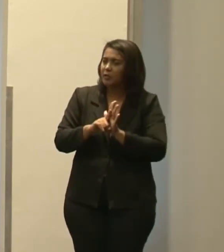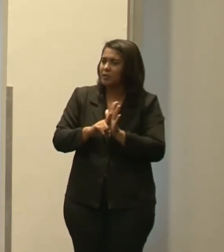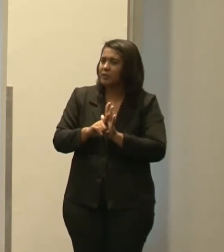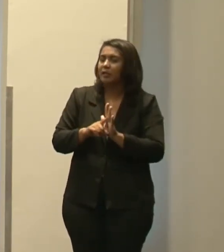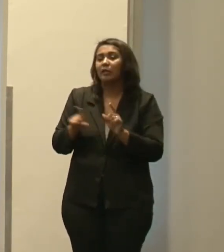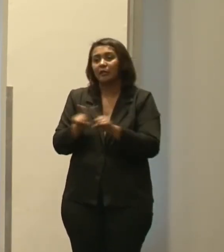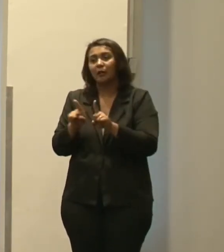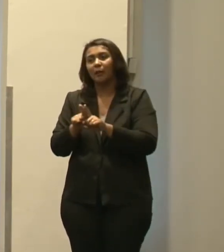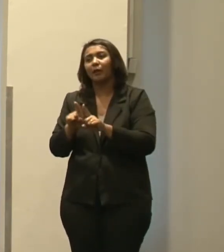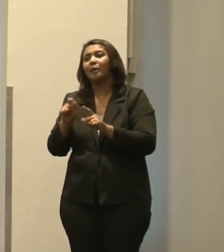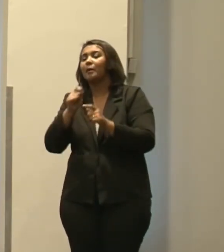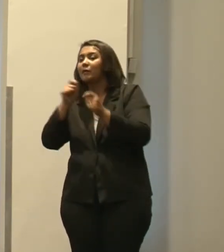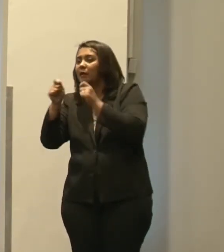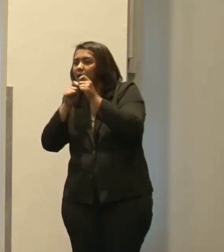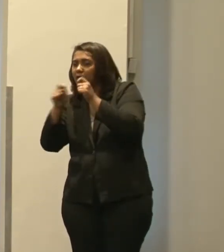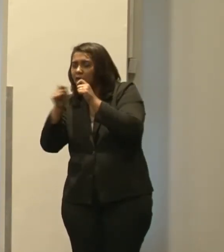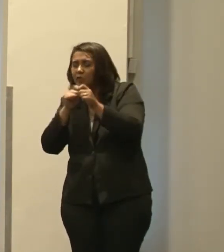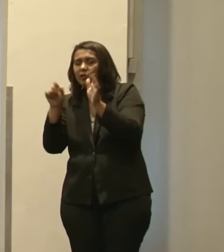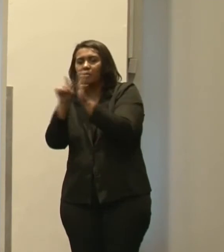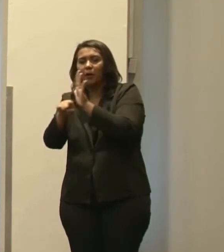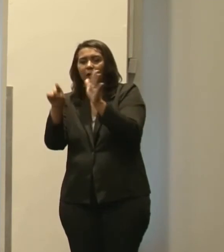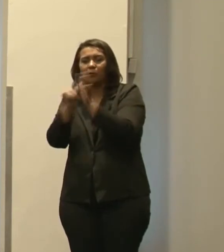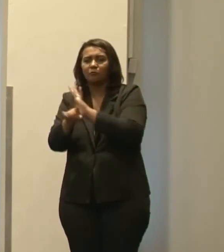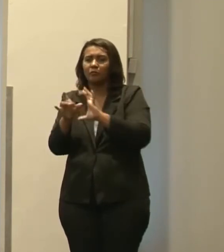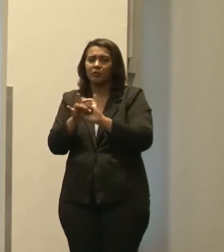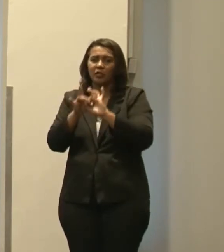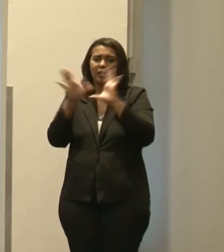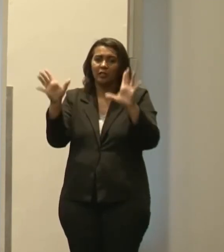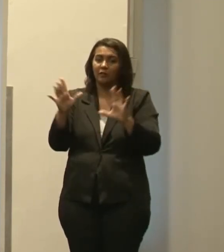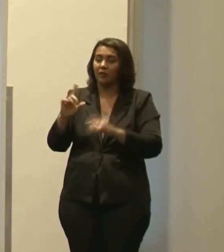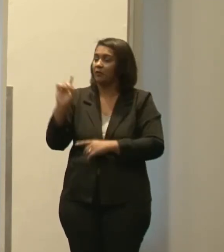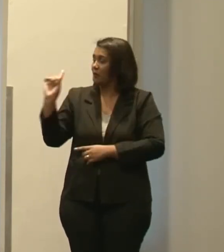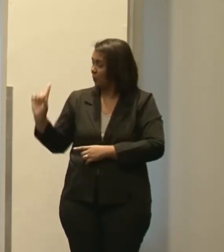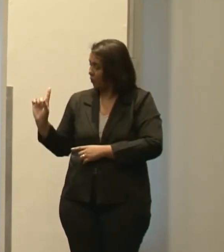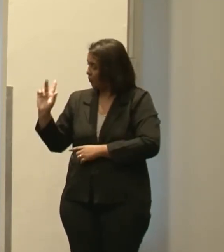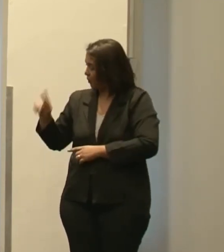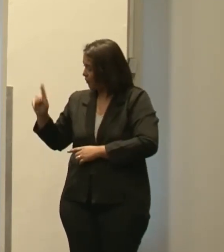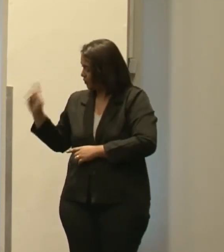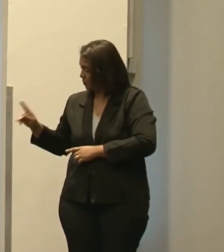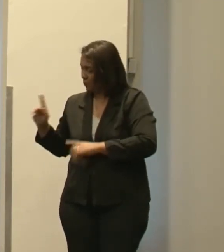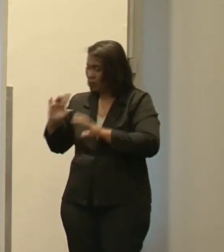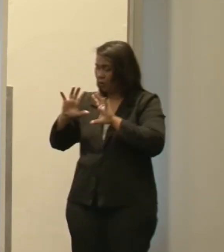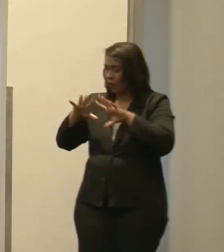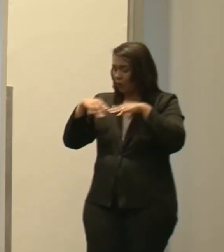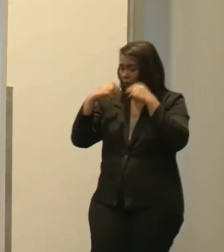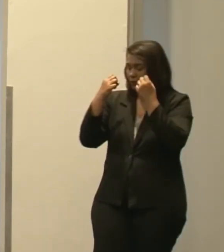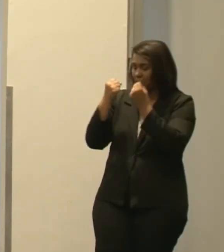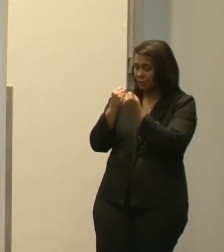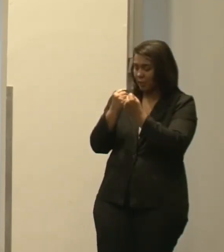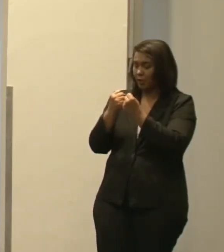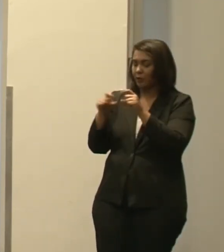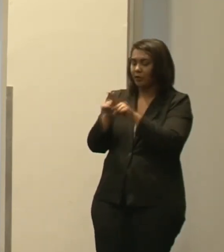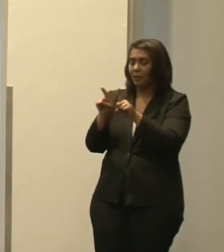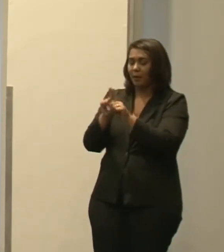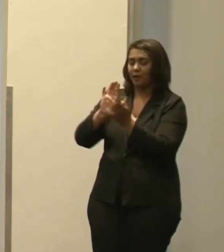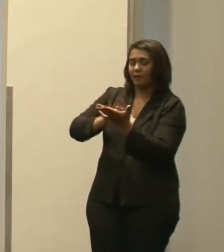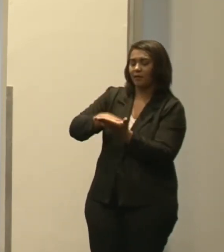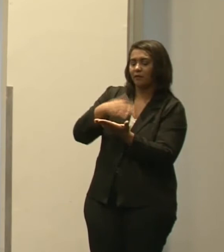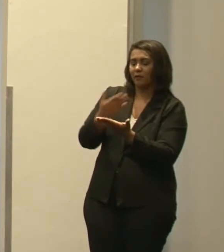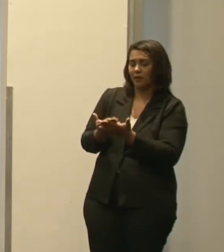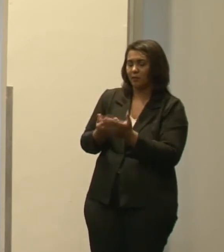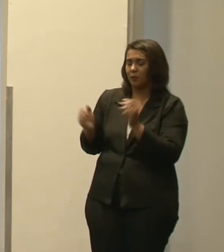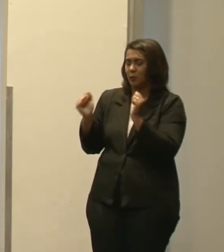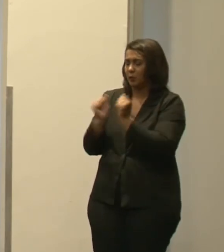essas entrevistas com perguntas abertas com esses dois sujeitos. O professor, o oficineiro de fotografia e o